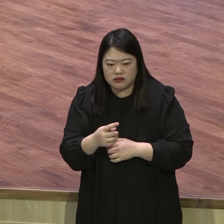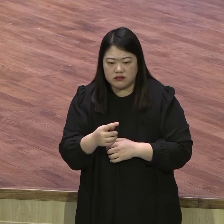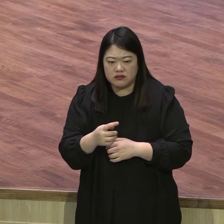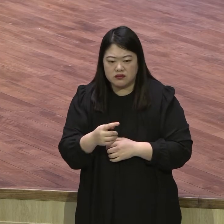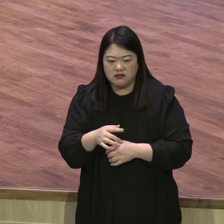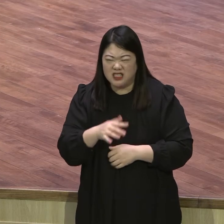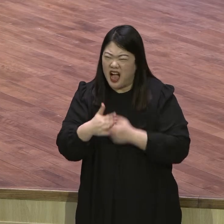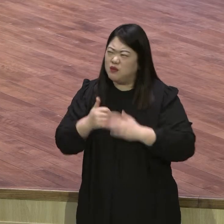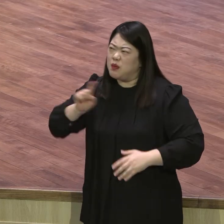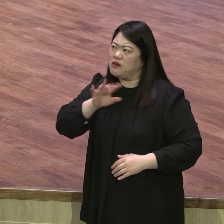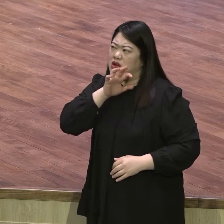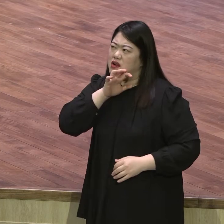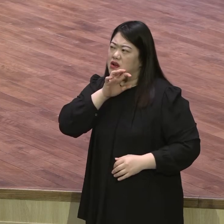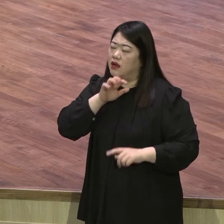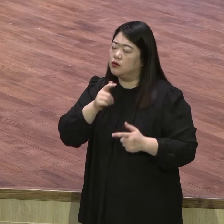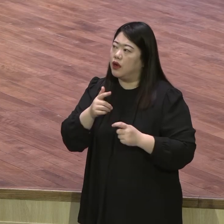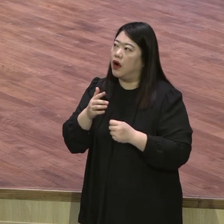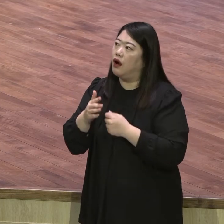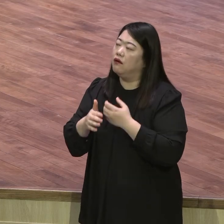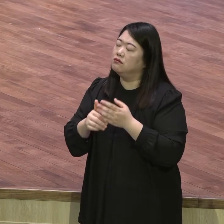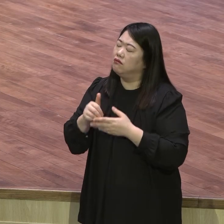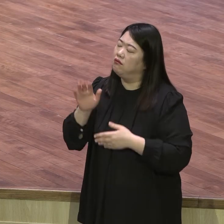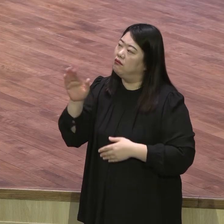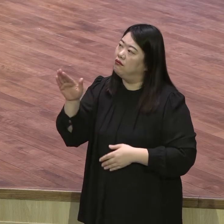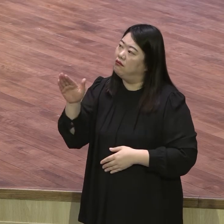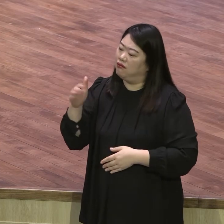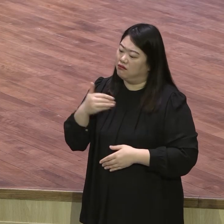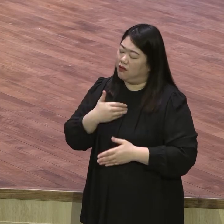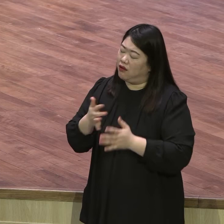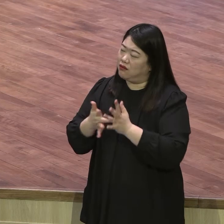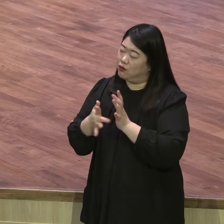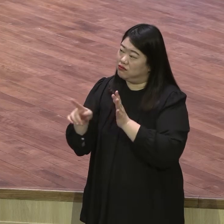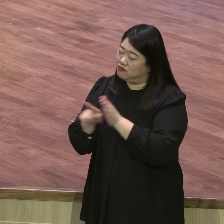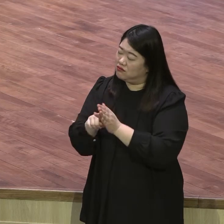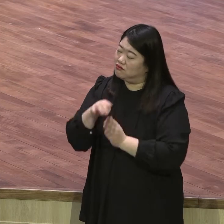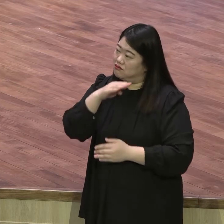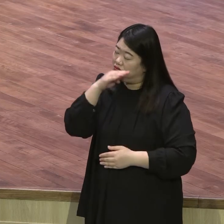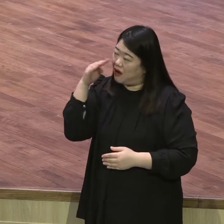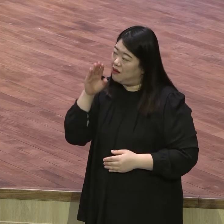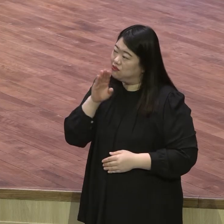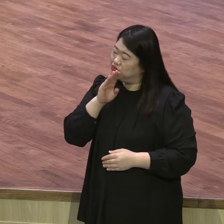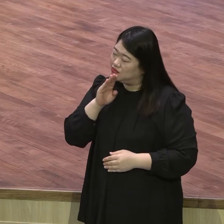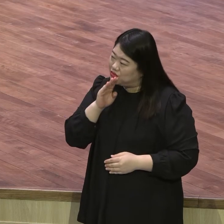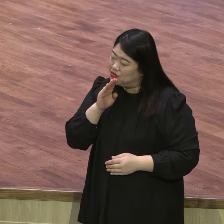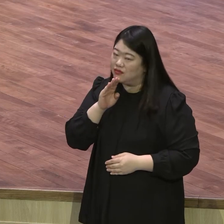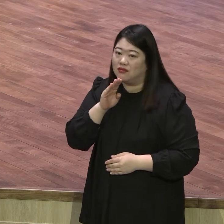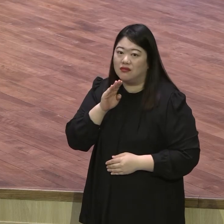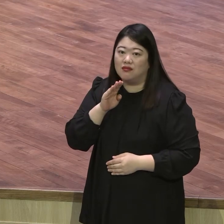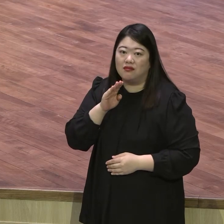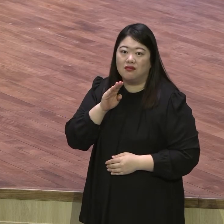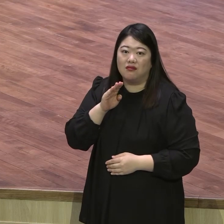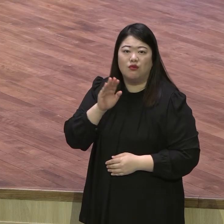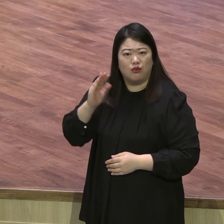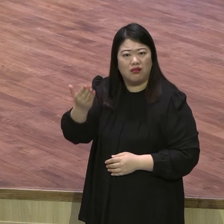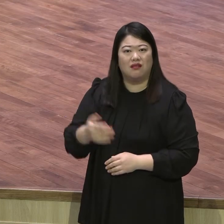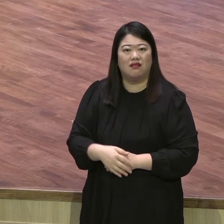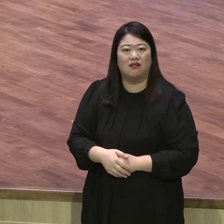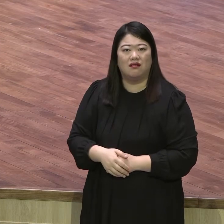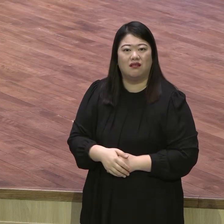하나님이요 위로부터 나를 위로와 축복이 보통이 아니에요. 그 후에 세상 상책과 기존을 이해할 수 없는